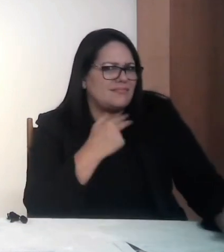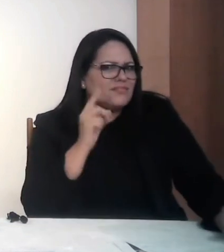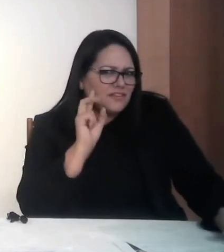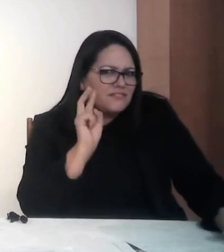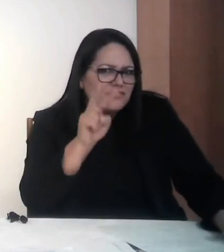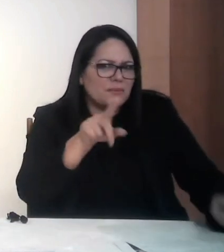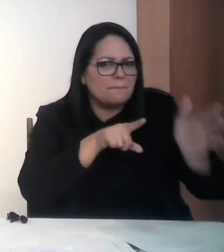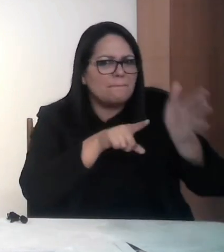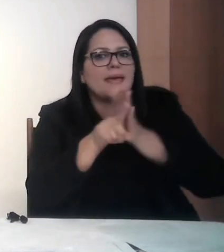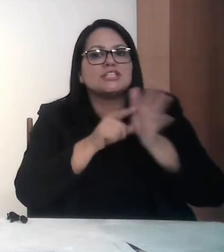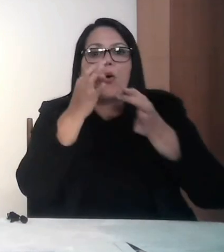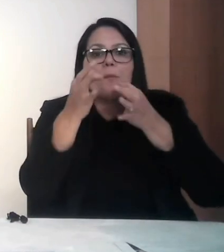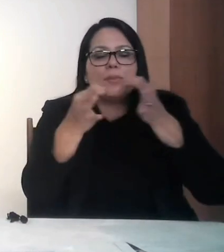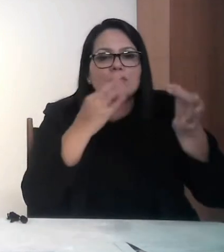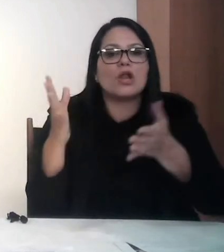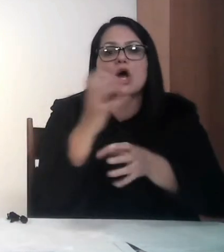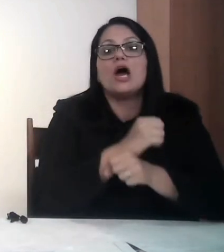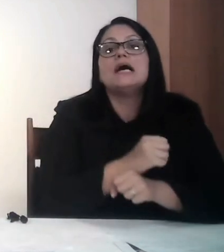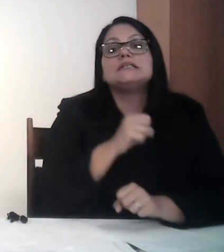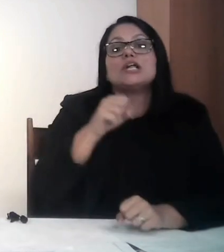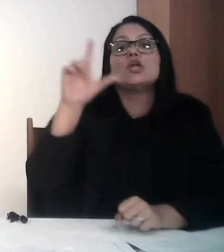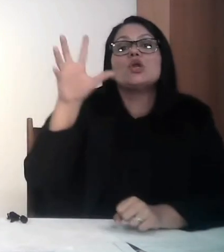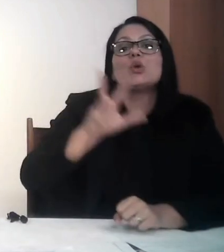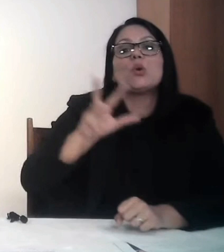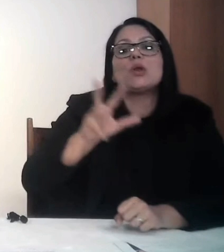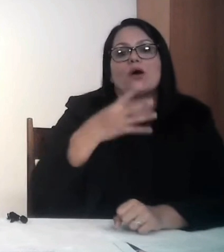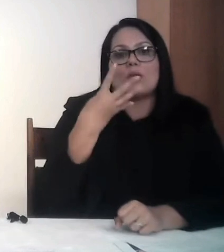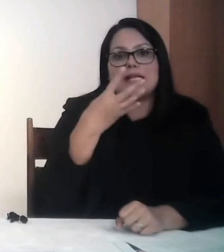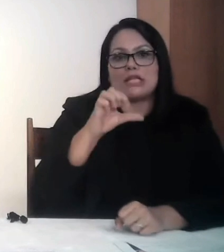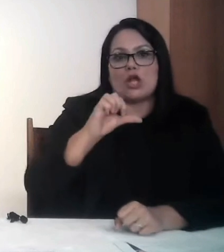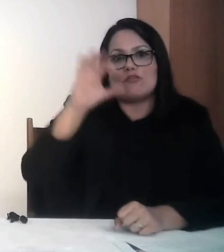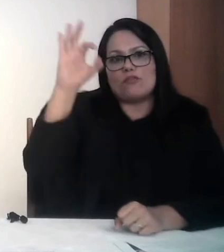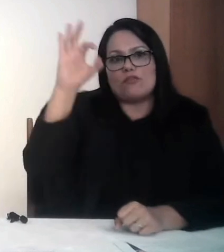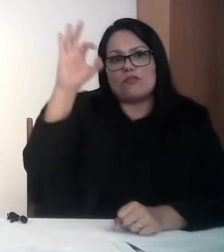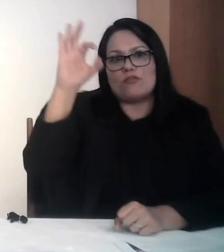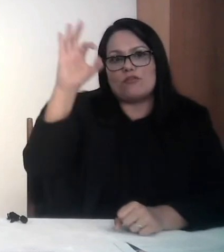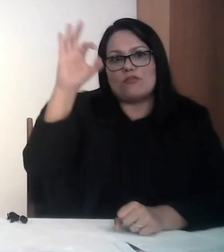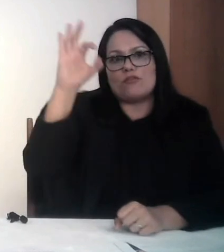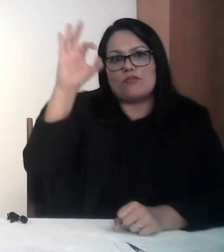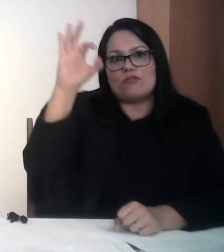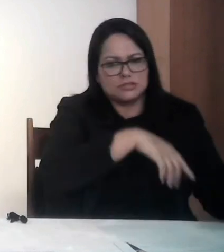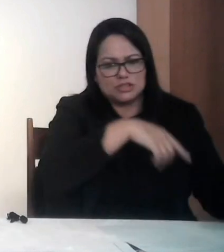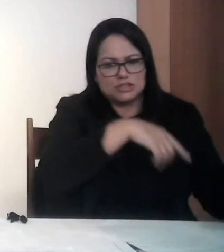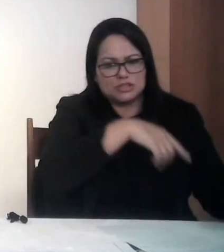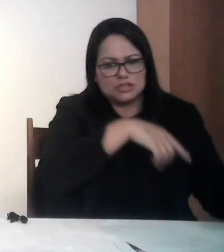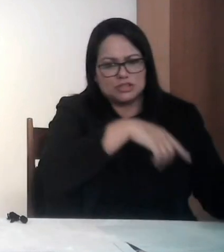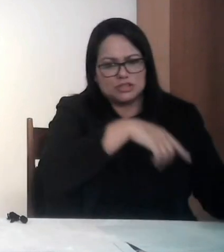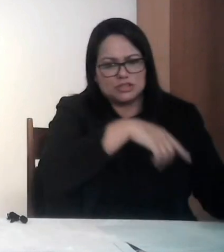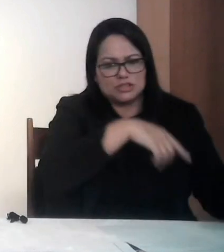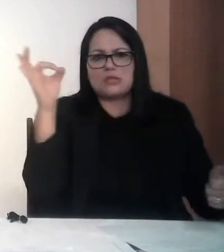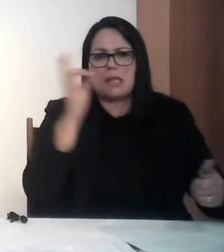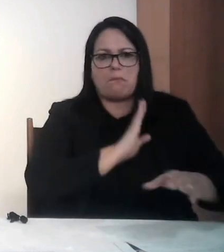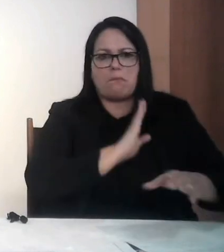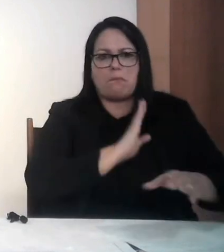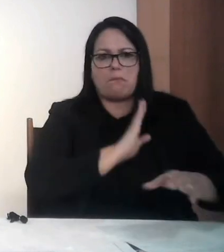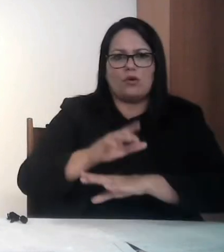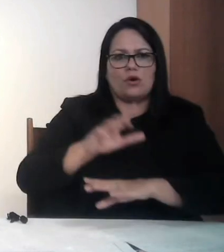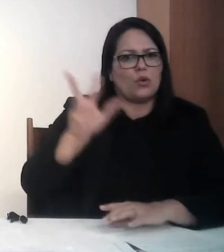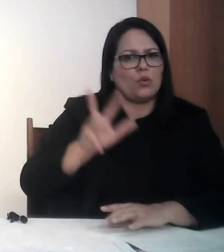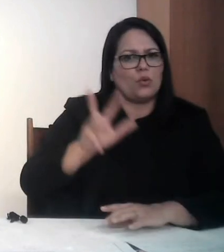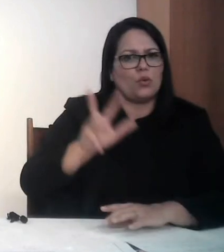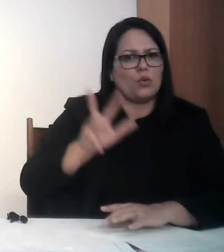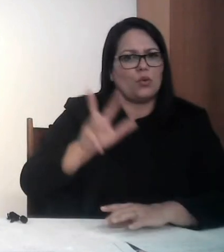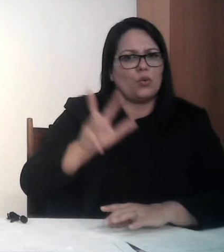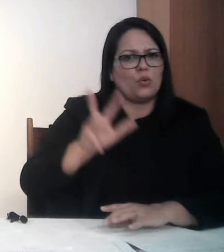aí dizer que ele tem 49% no primeiro turno, no segundo turno teria 60% para ganhar de quem fosse no segundo turno. É contra